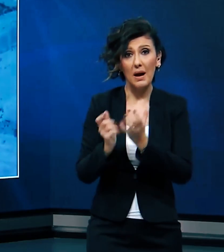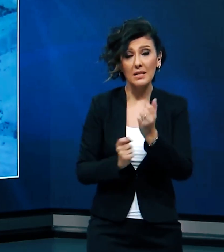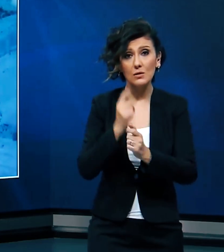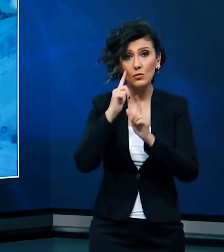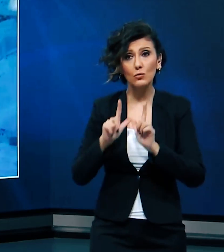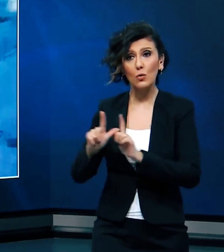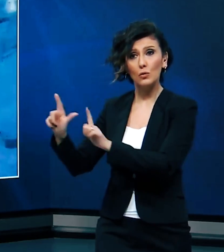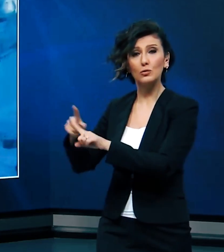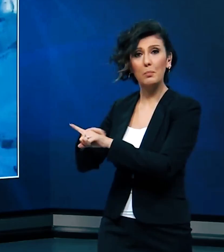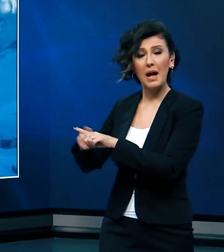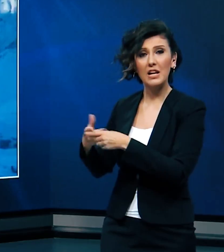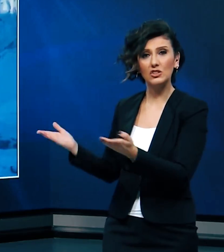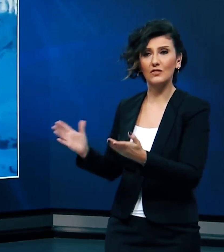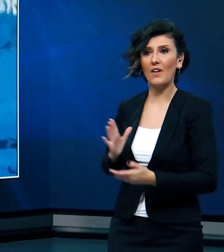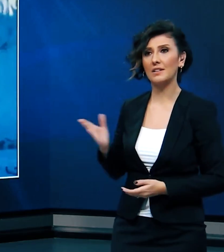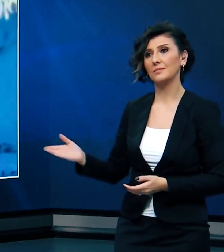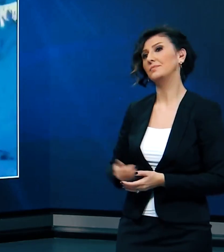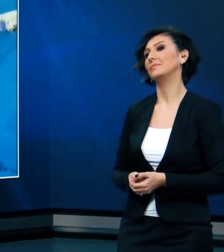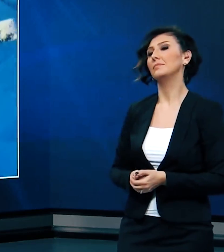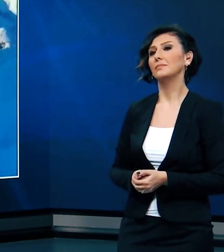personelinin görüntüsü de paylaşıldı.